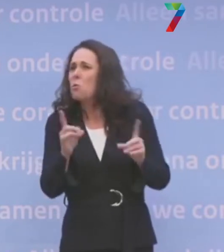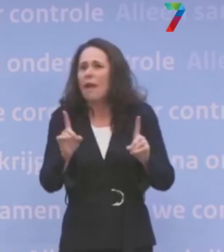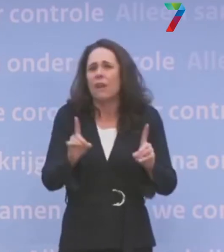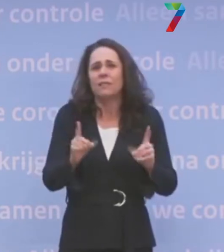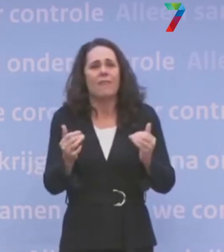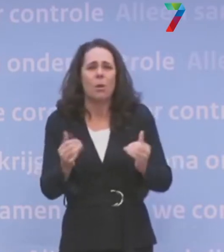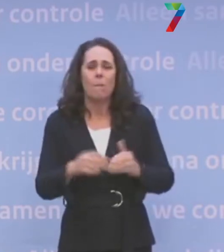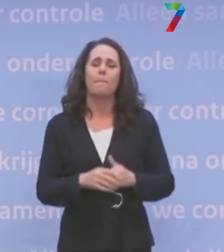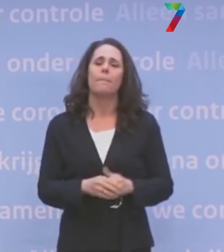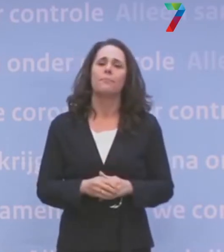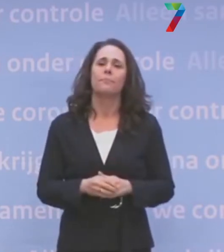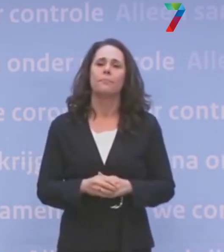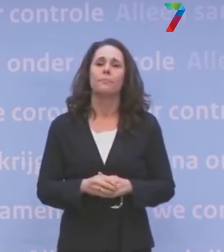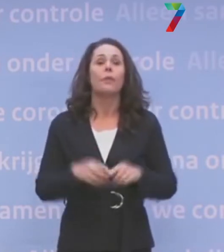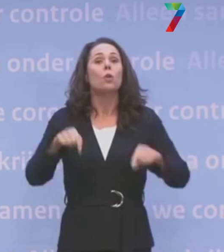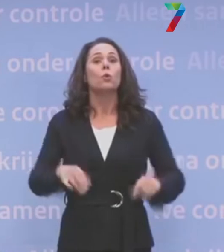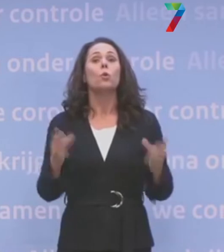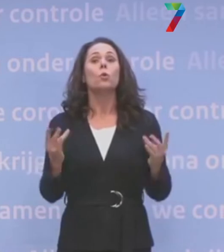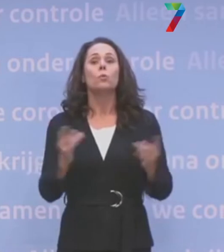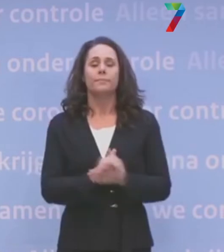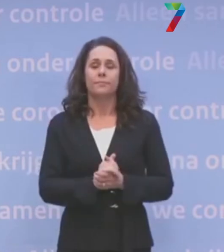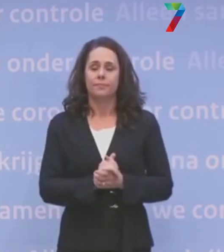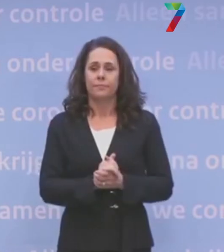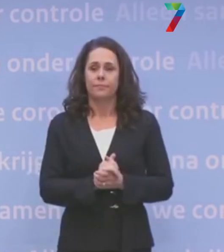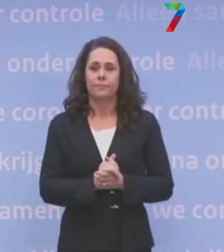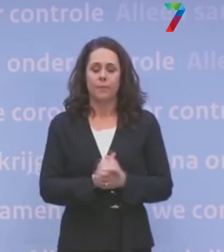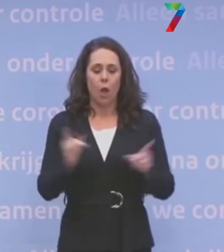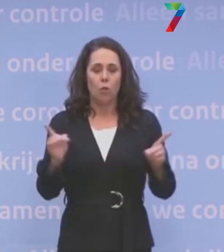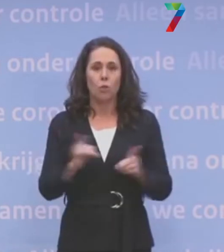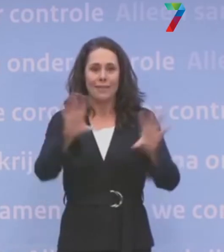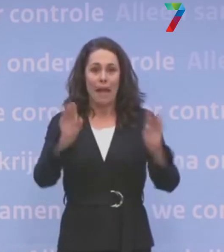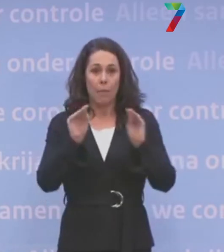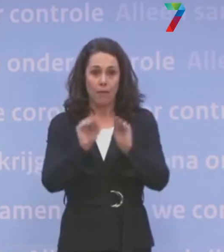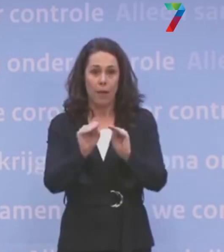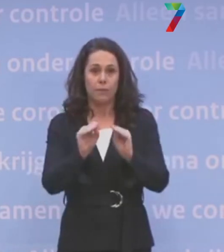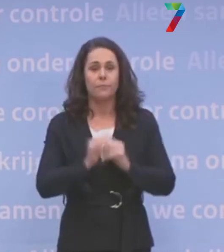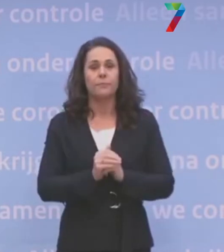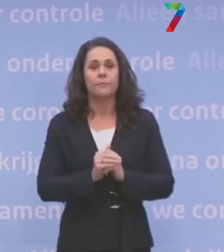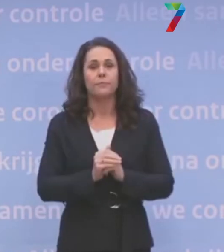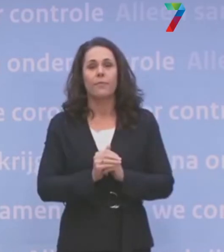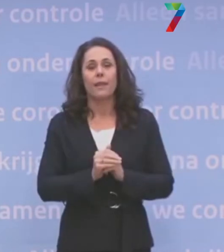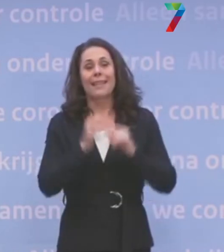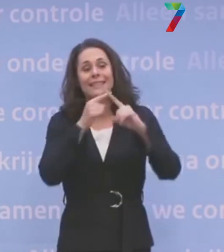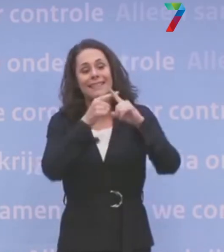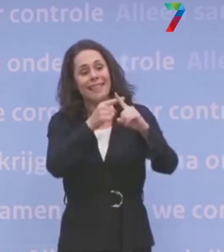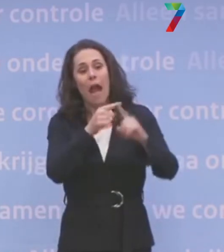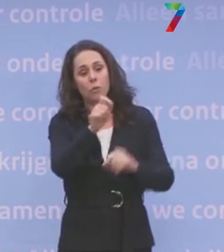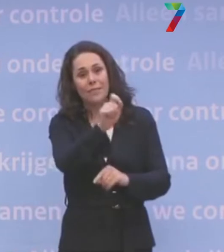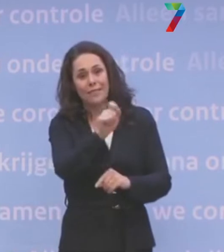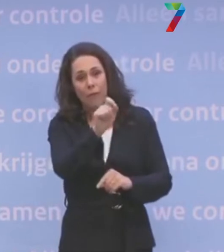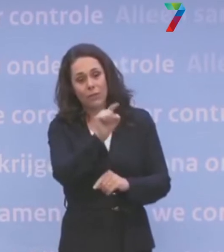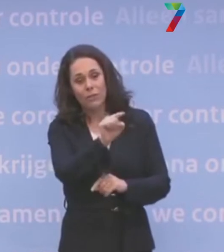Waar staan we nu? Kort samengevat, de cijfers in de ziekenhuizen en op